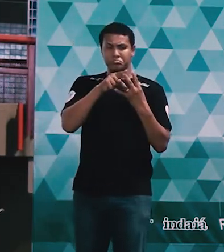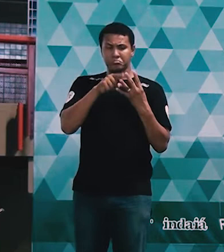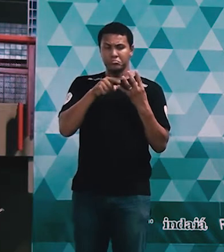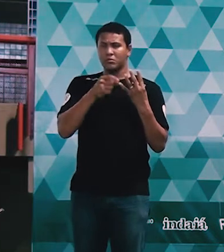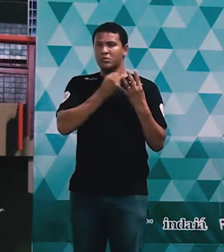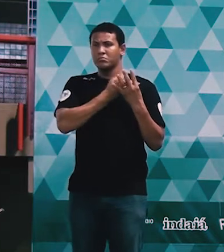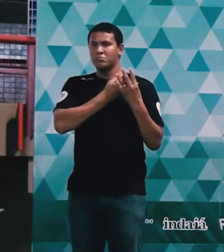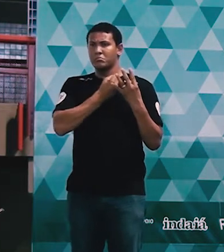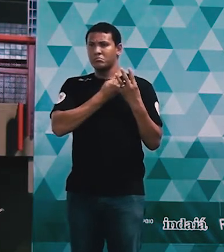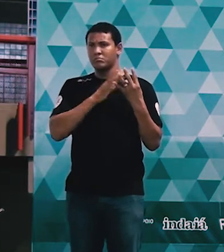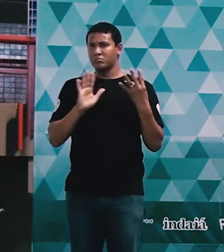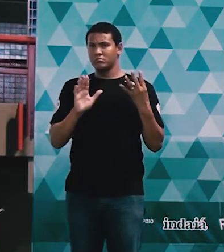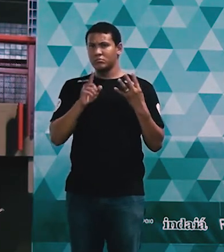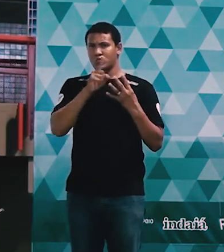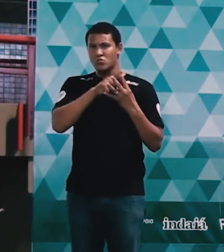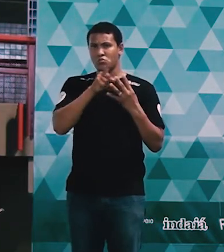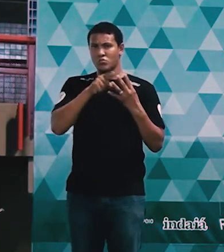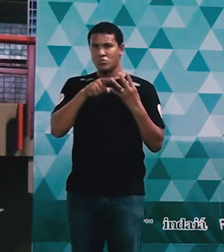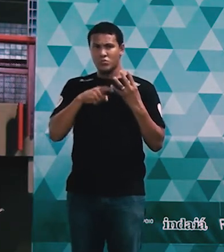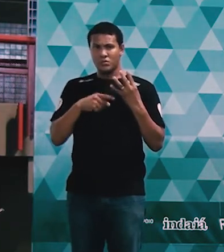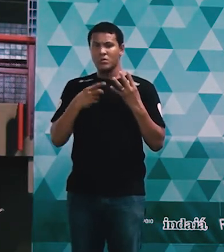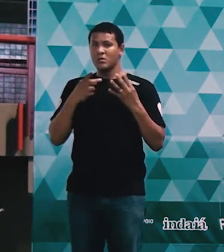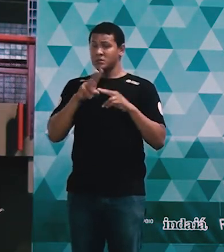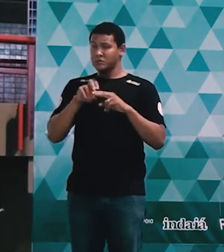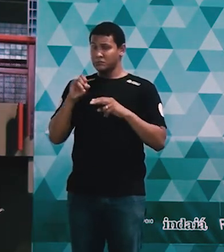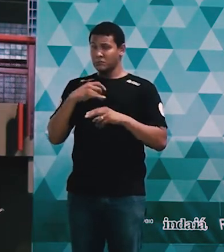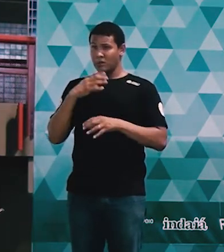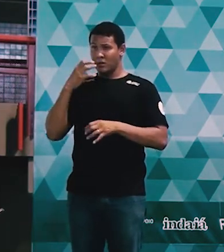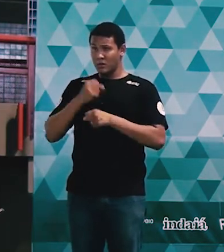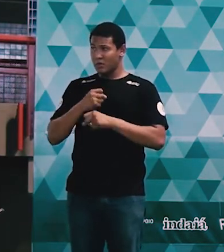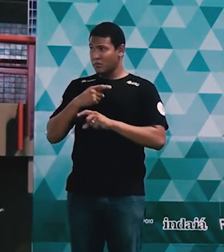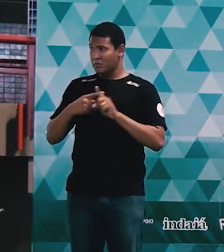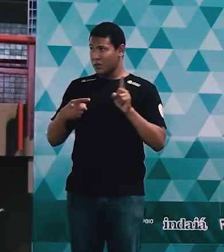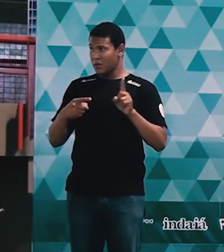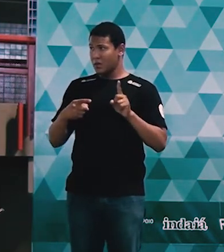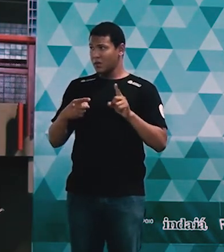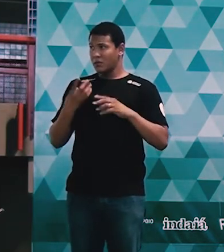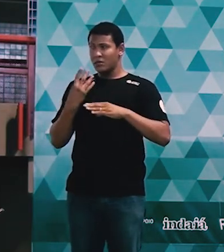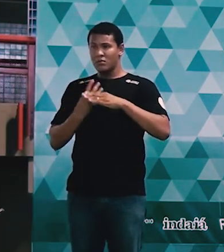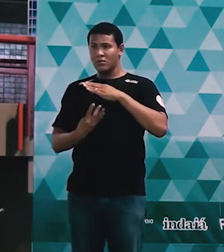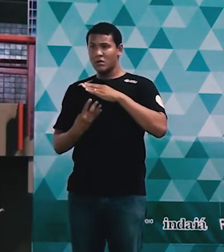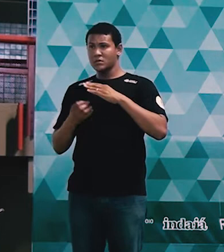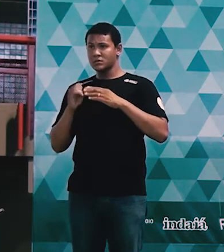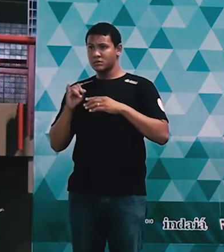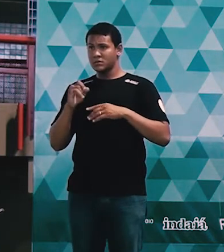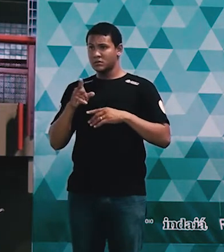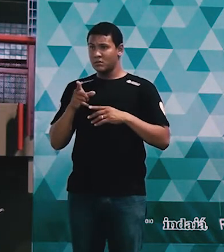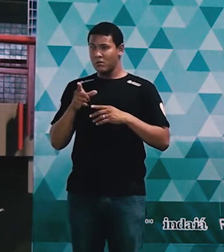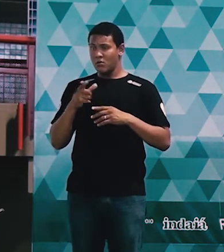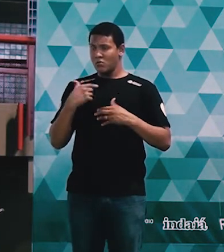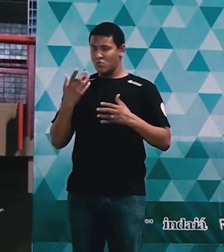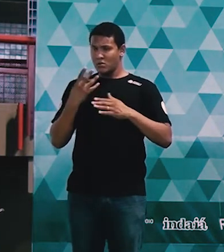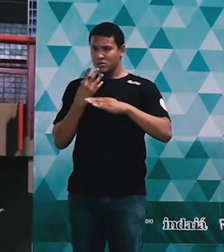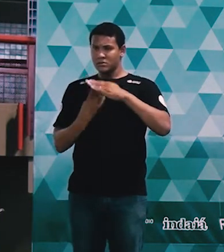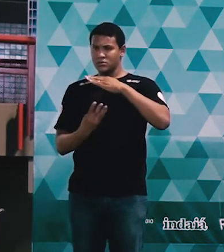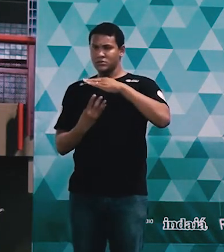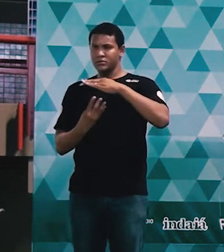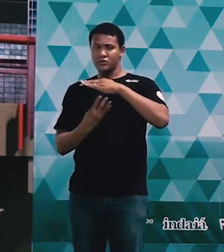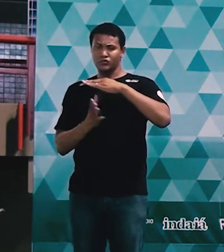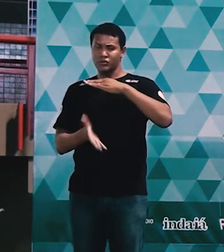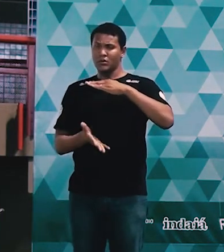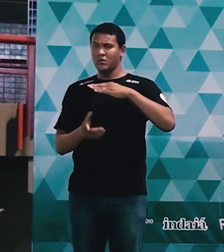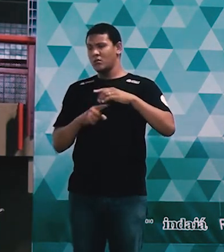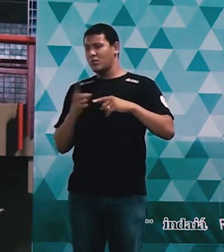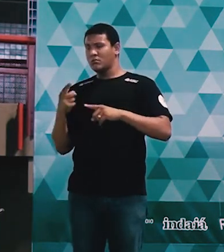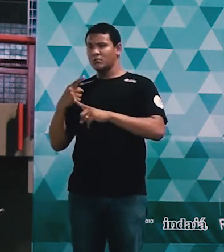a média, eu somo tudo e divido por 4. Se eu quiser fazer a operação contrária, eu não vou mais dividir por 4, eu vou multiplicar por 4 o